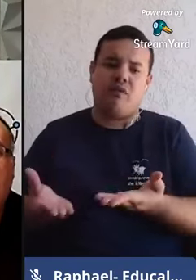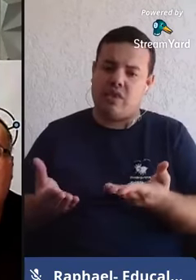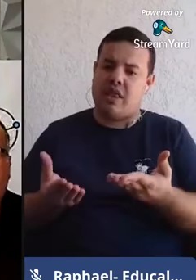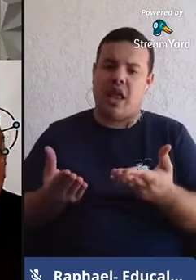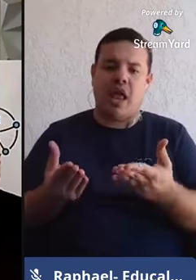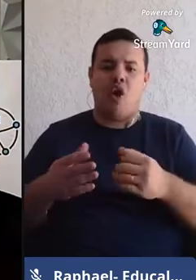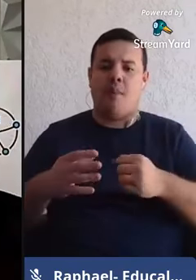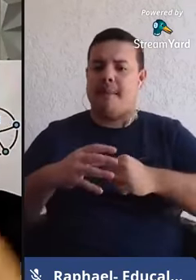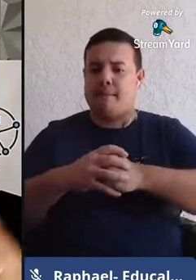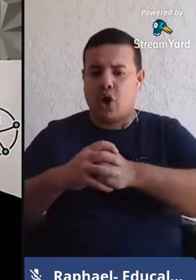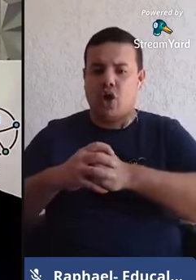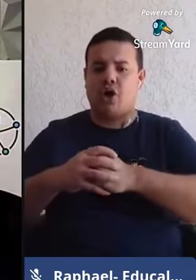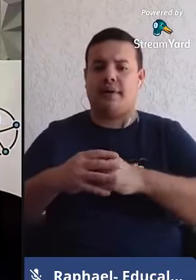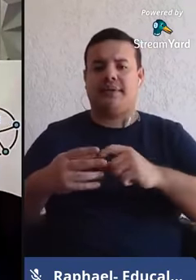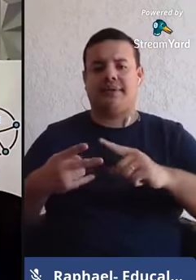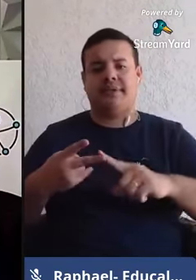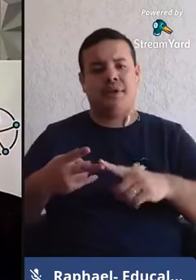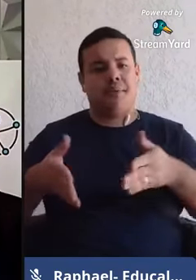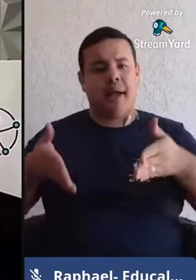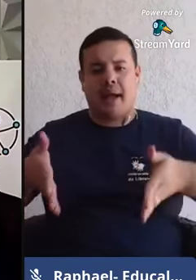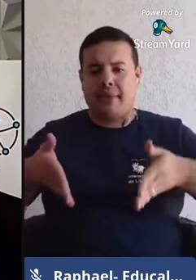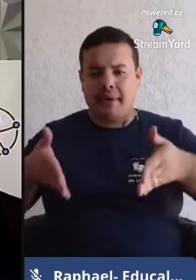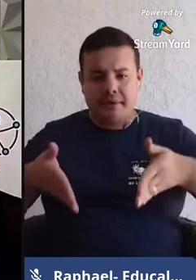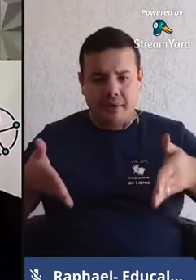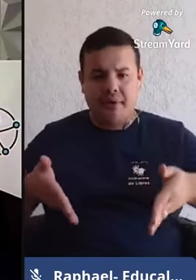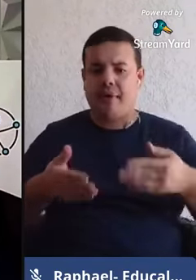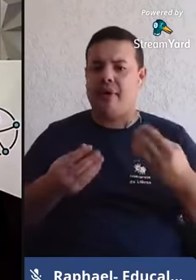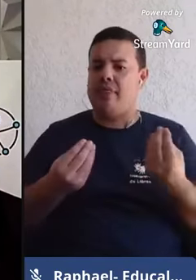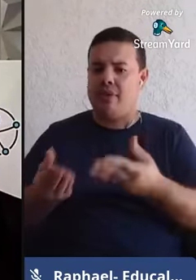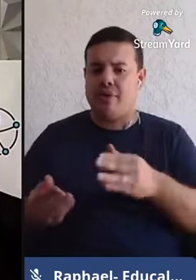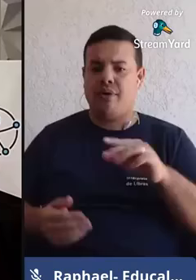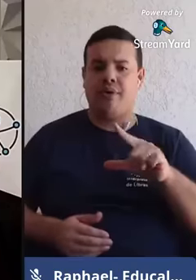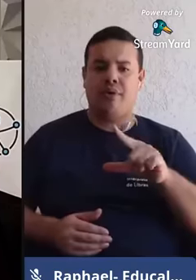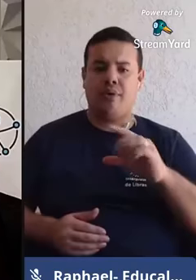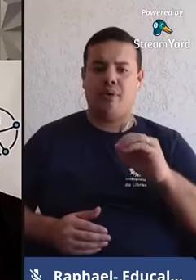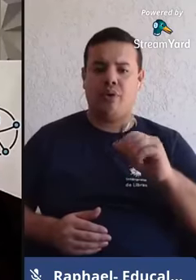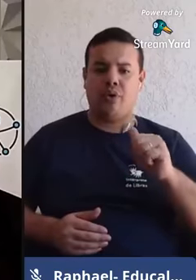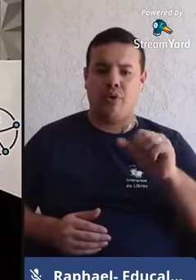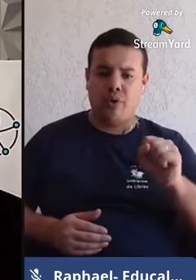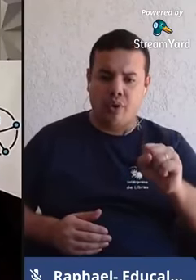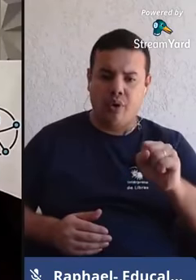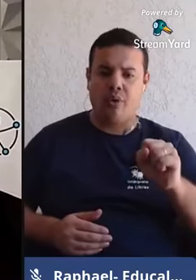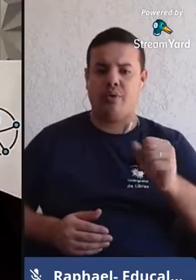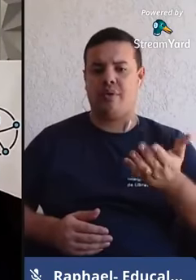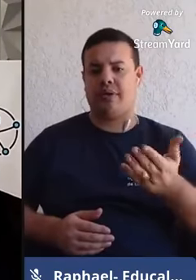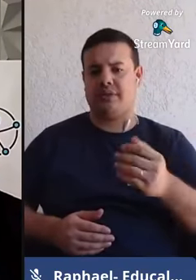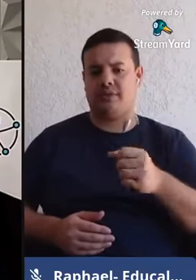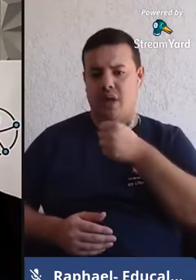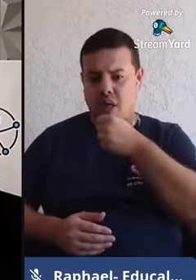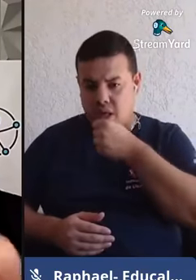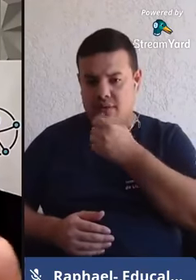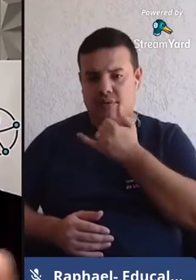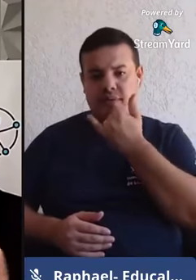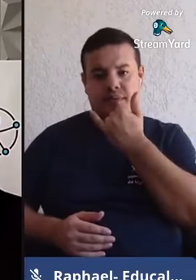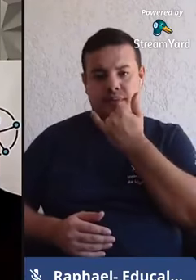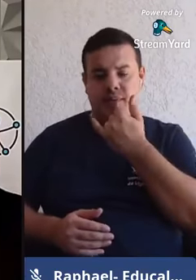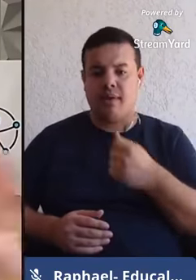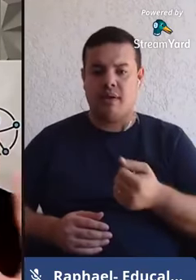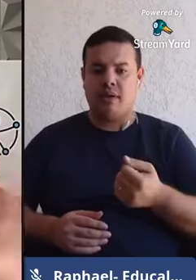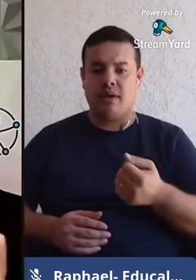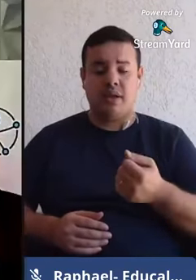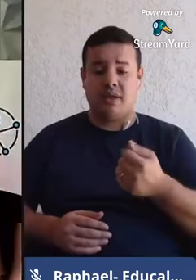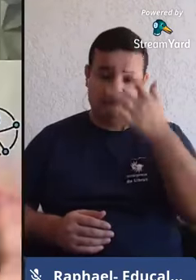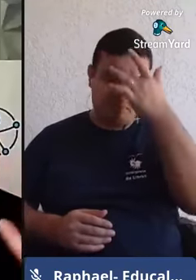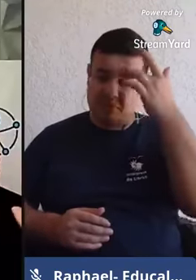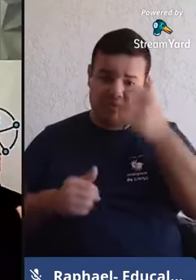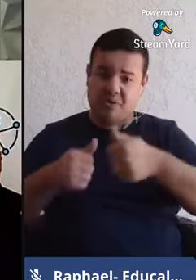dou para o cara ali o LOAS, né, dou uma aposentadoria, perdão, e esse cara fica na casa dele ali,